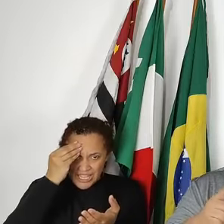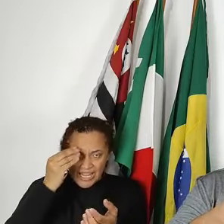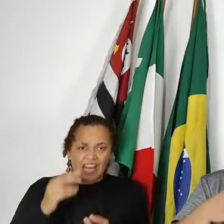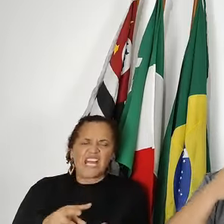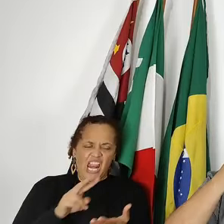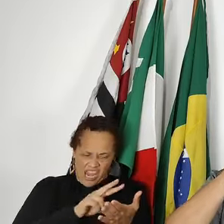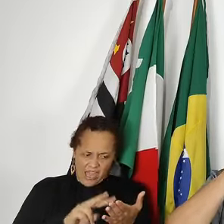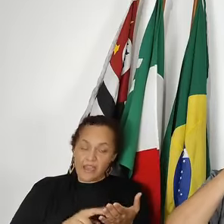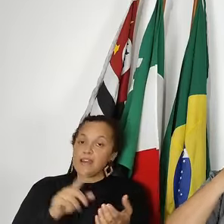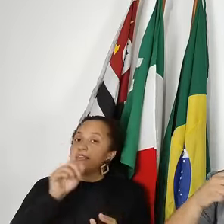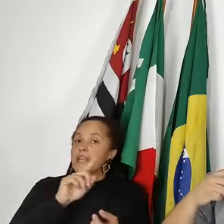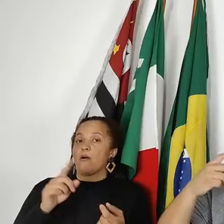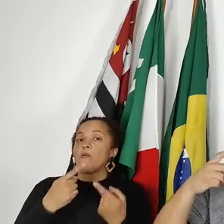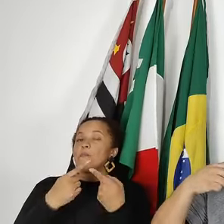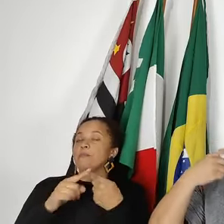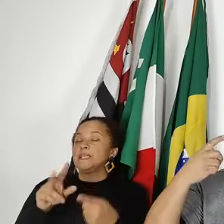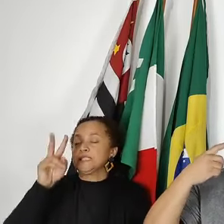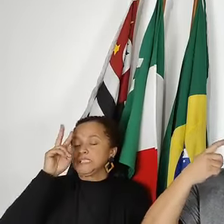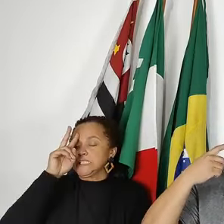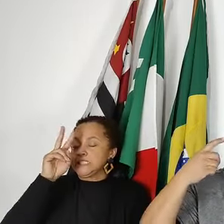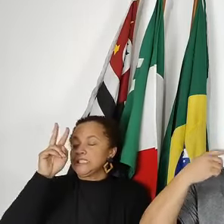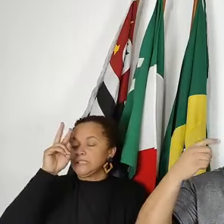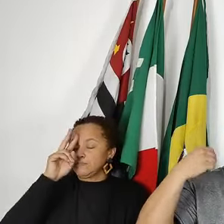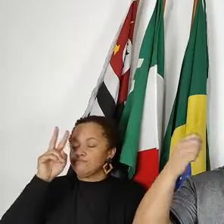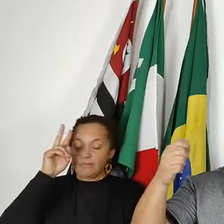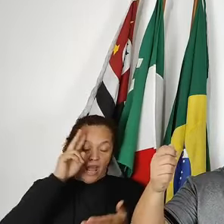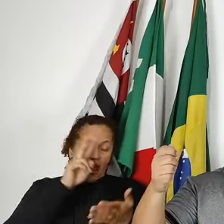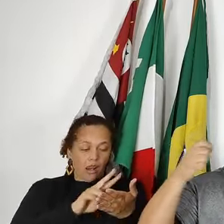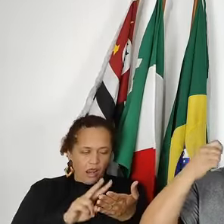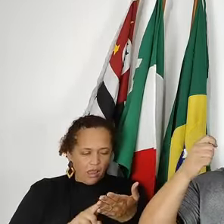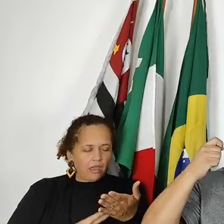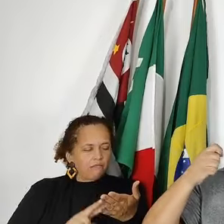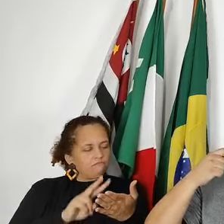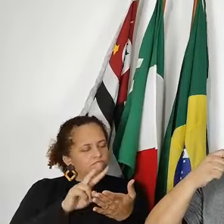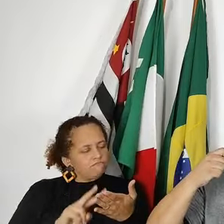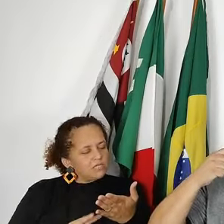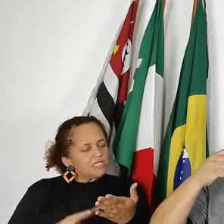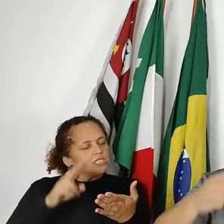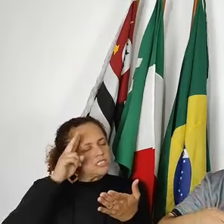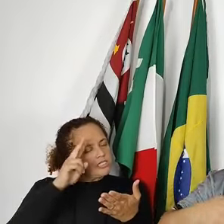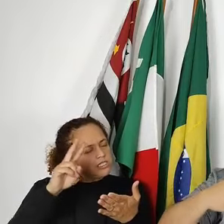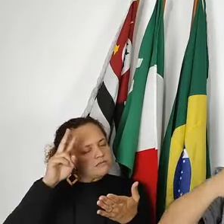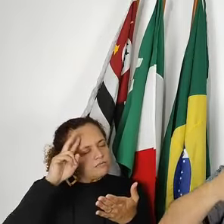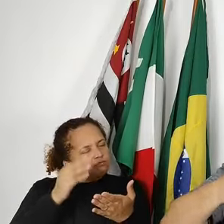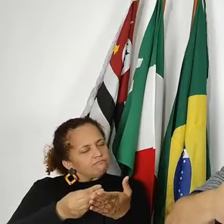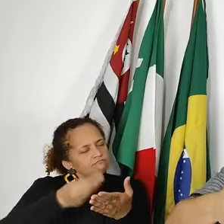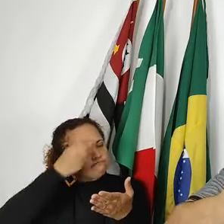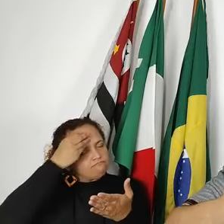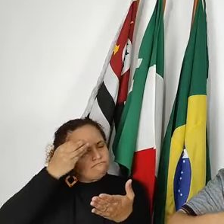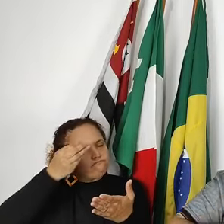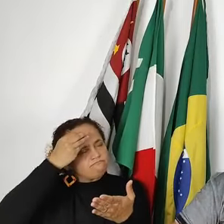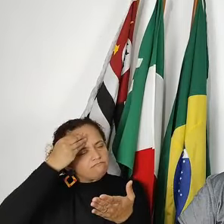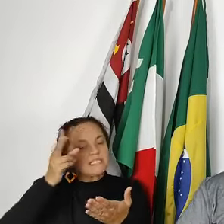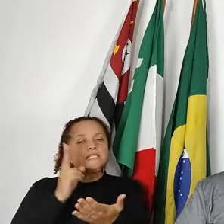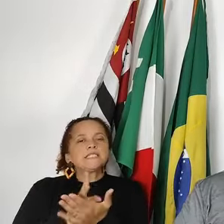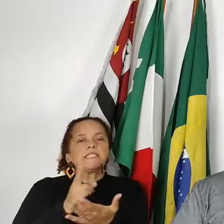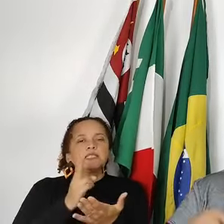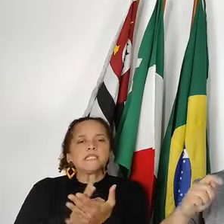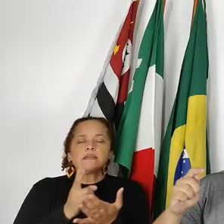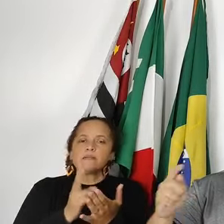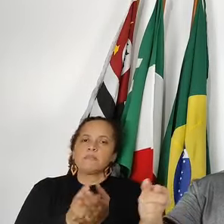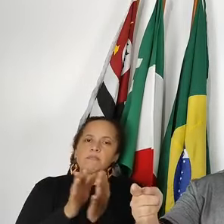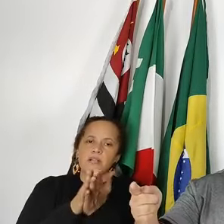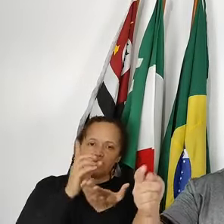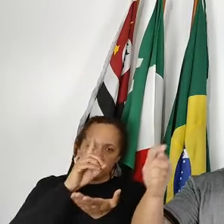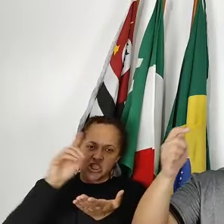O meditar é mastigar, é trazer para o nosso pensamento aquelas verdades que nós temos aprendido.